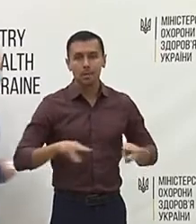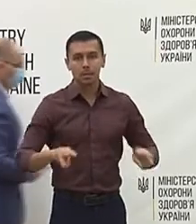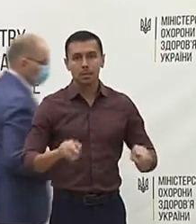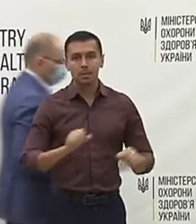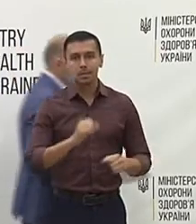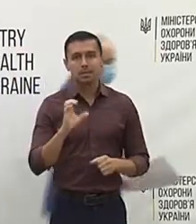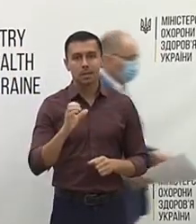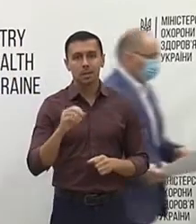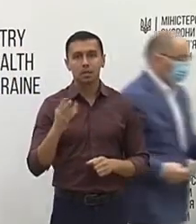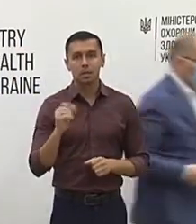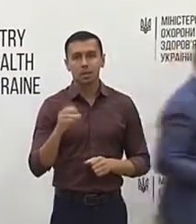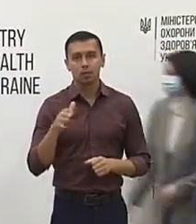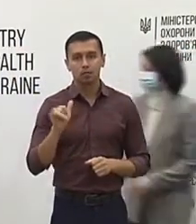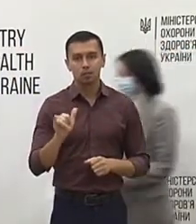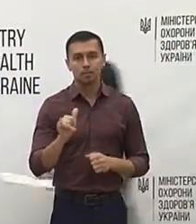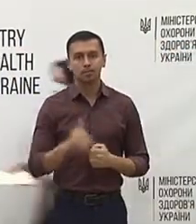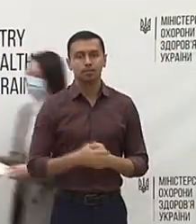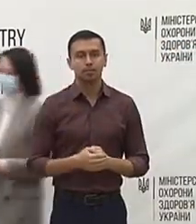міністра Світлану Шаталову.